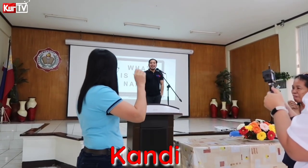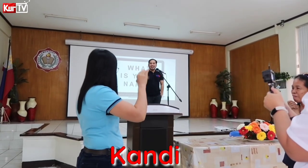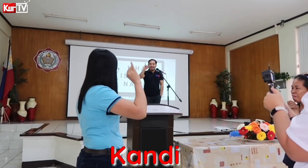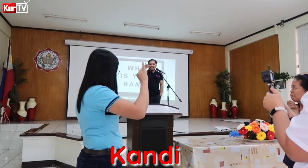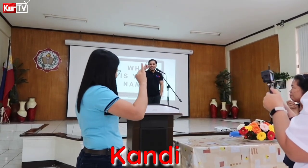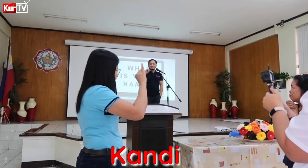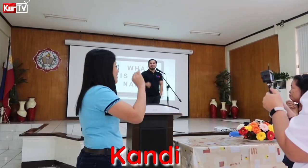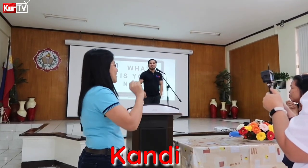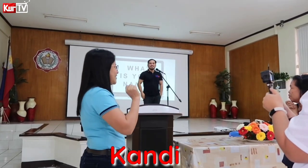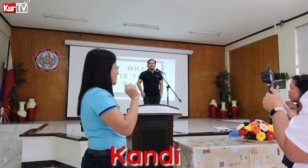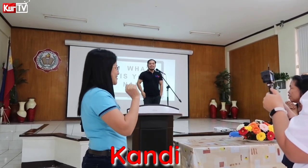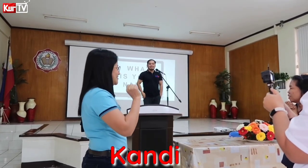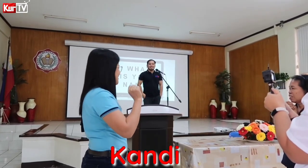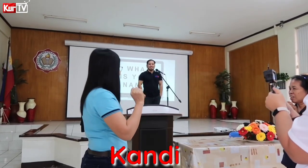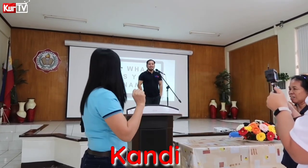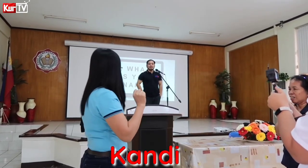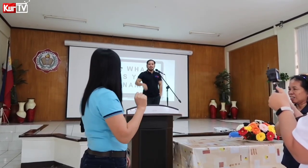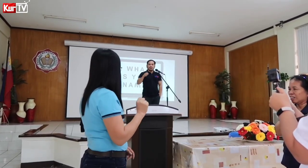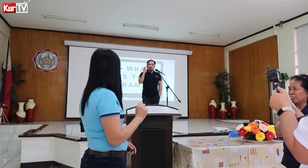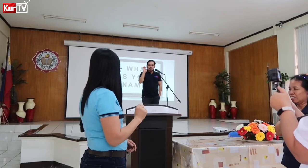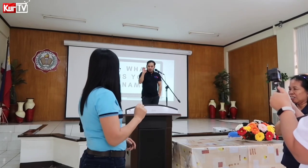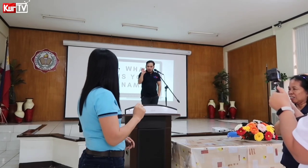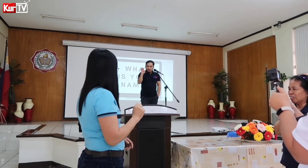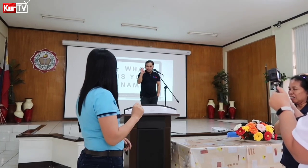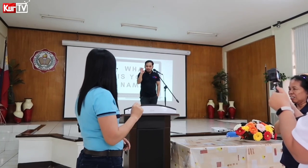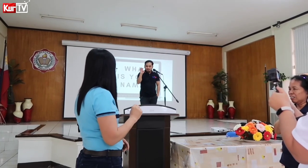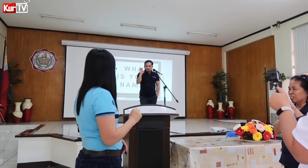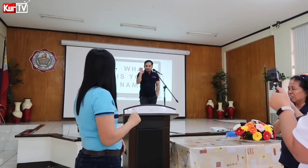eh. Ay. Ay na ba lang